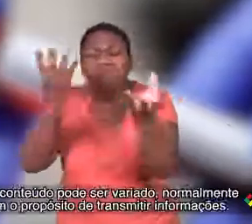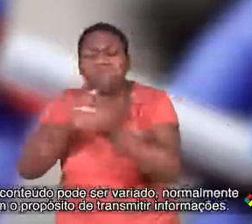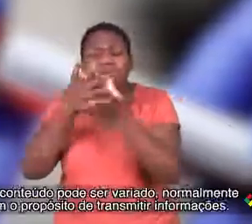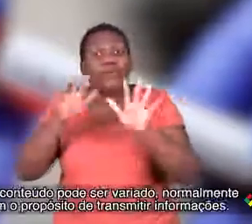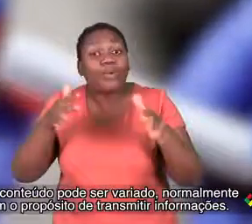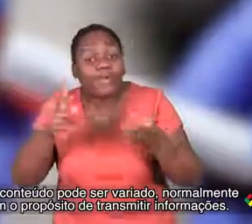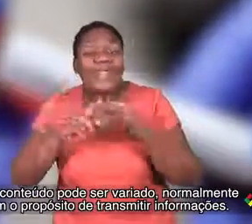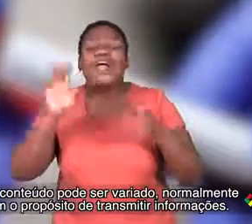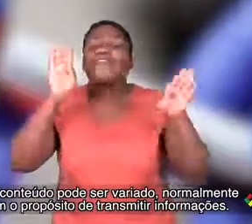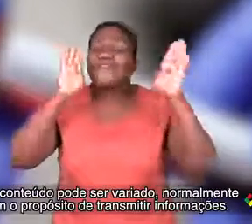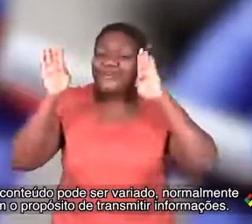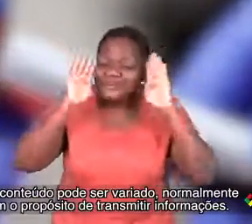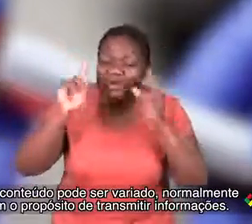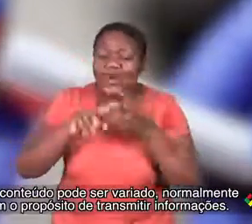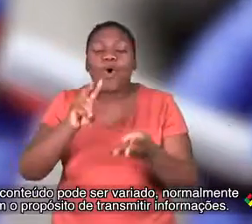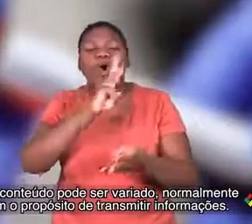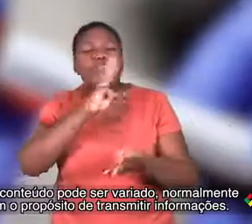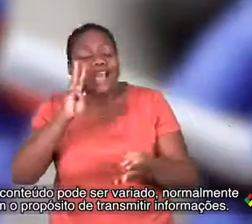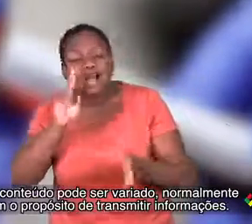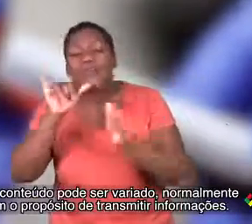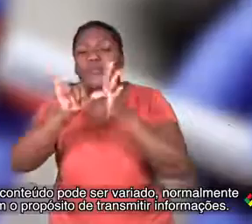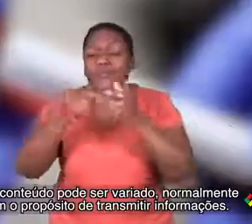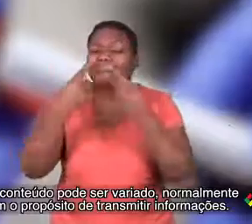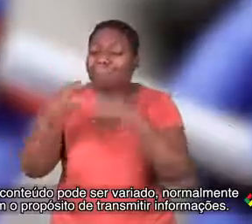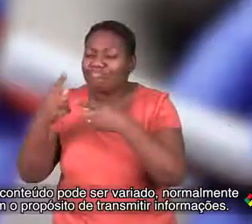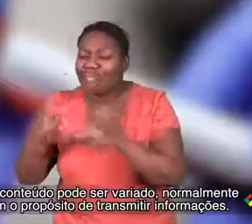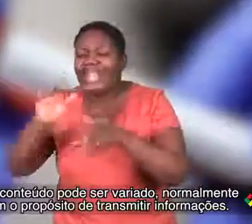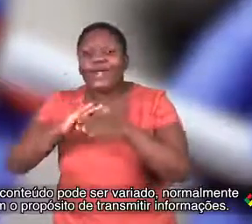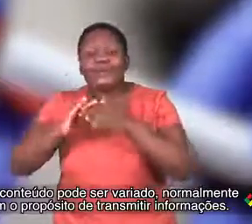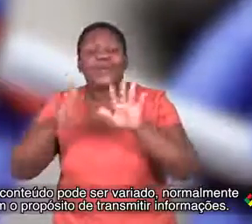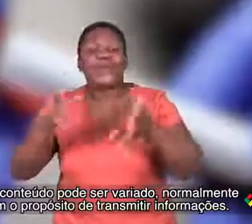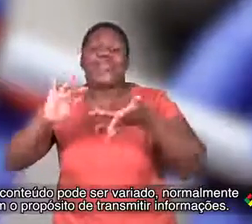conteúdo pode ser variado, normalmente com o propósito de transmitir informações.